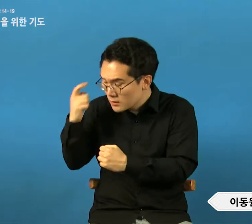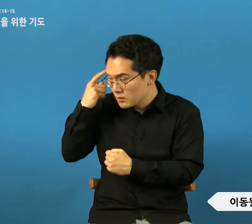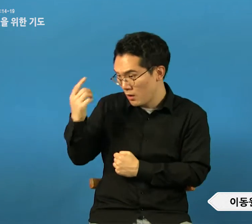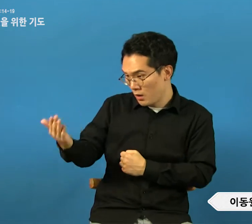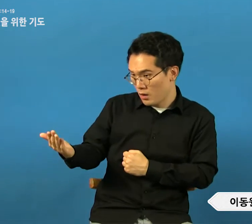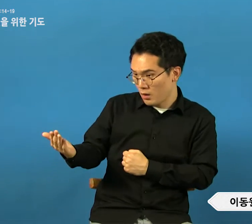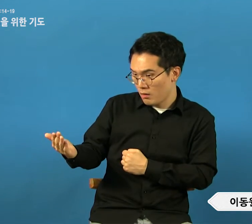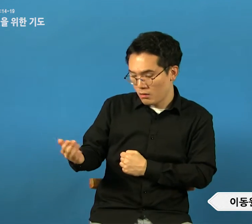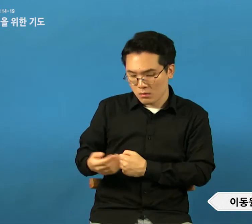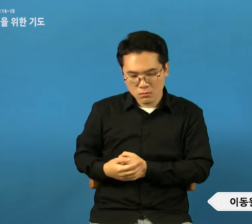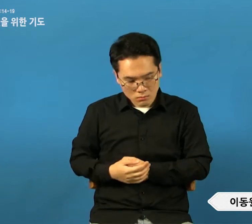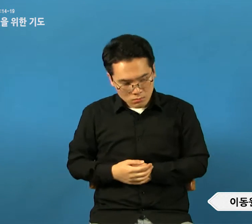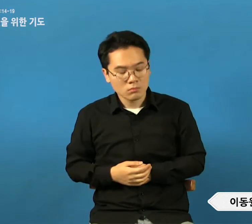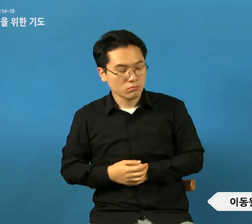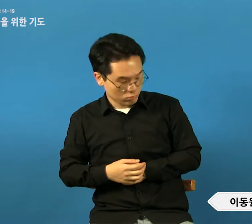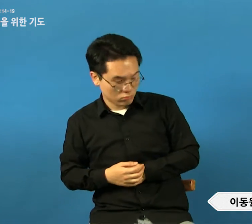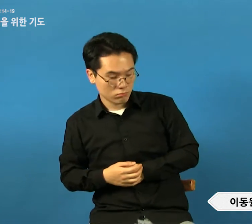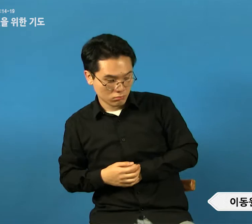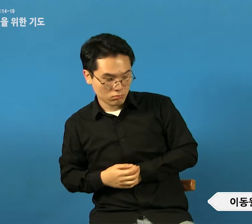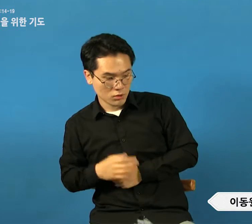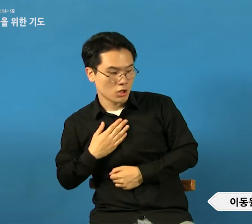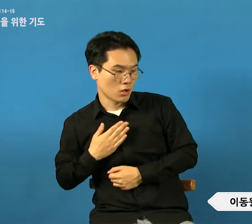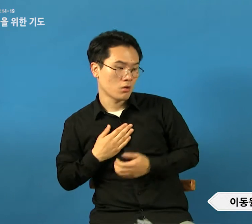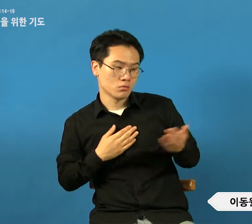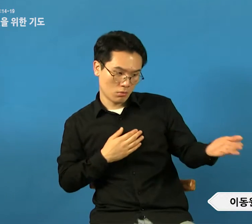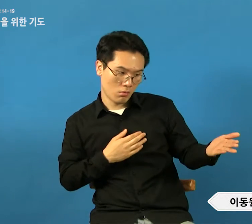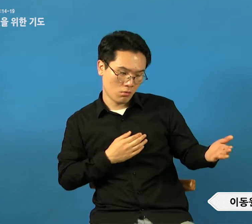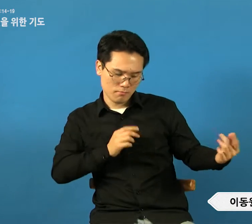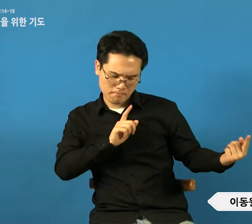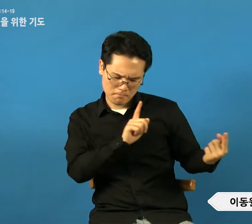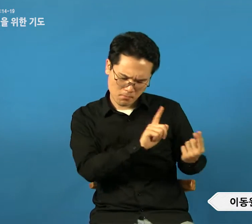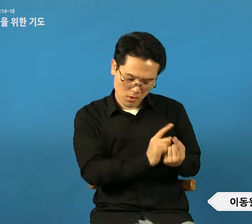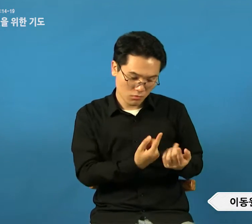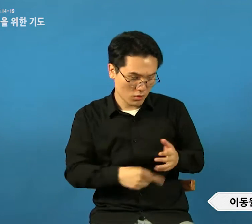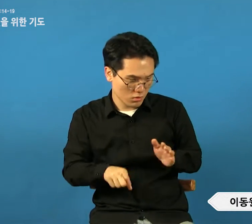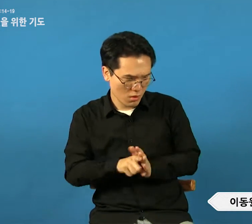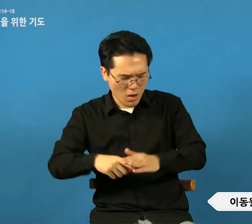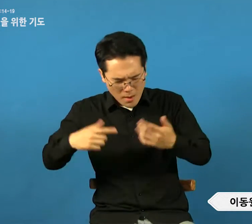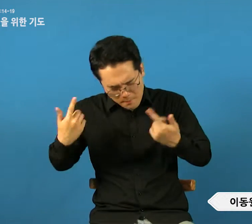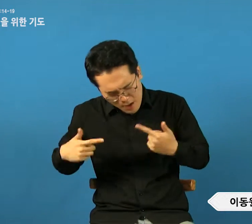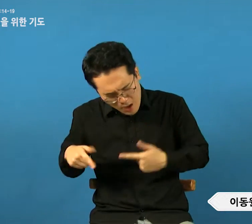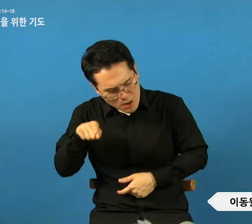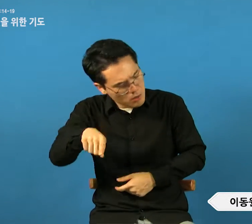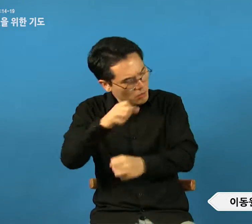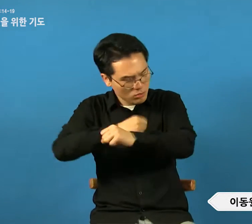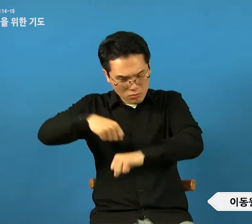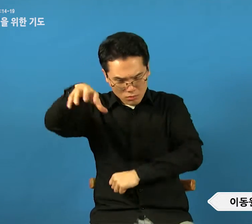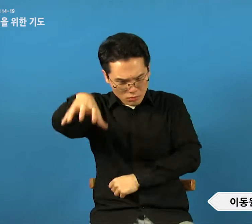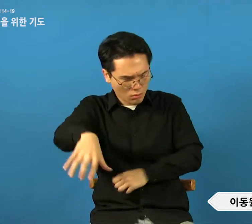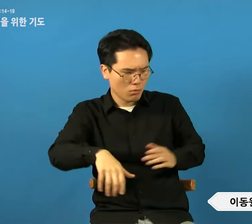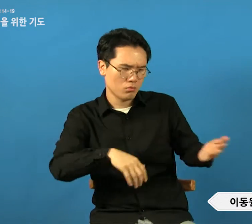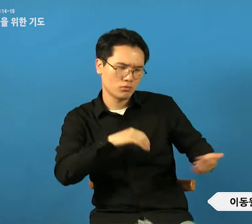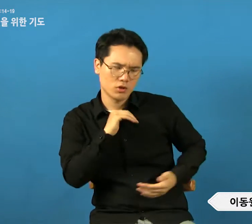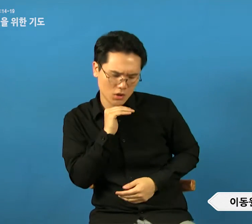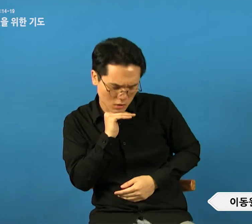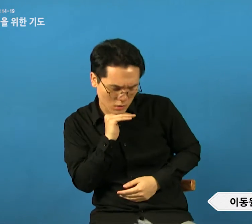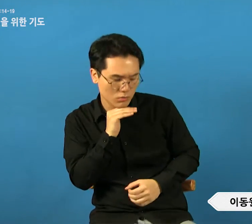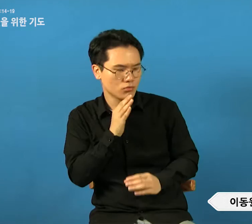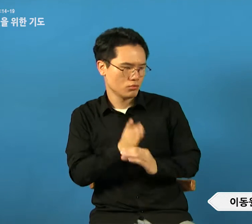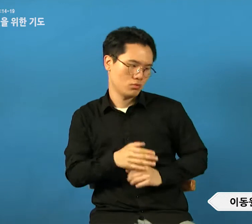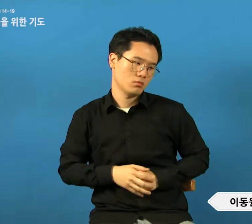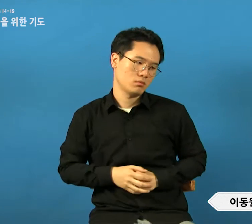그렇지. 난 너를 만나기 위해서 매일 아침 여기서 기다렸지. 저는 부끄러움으로